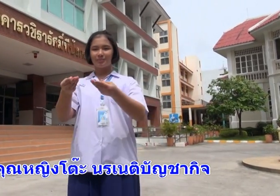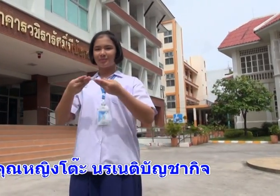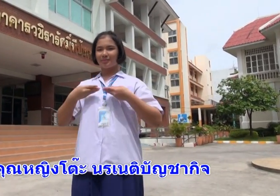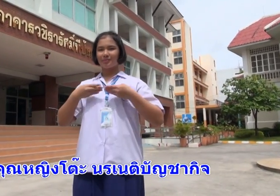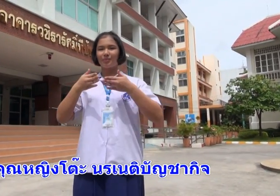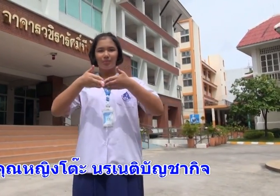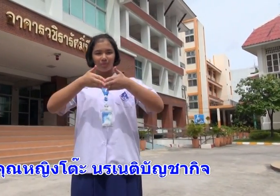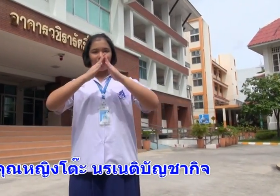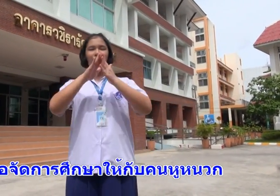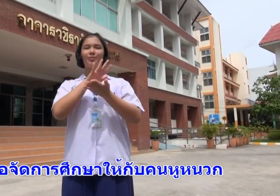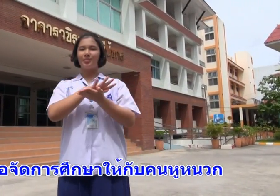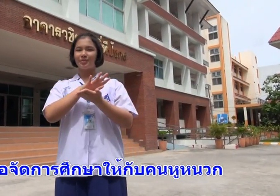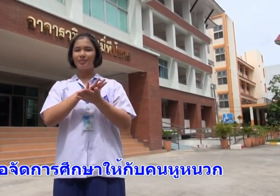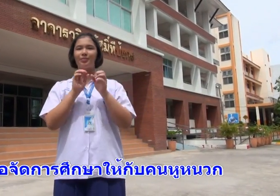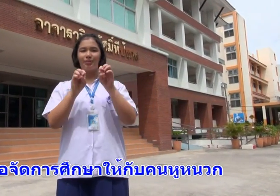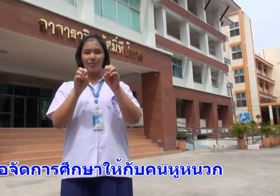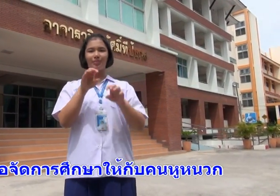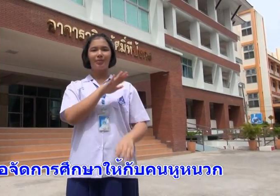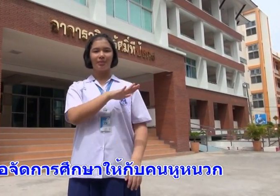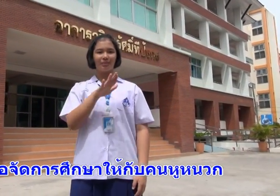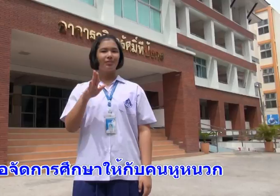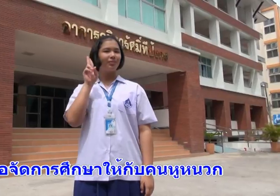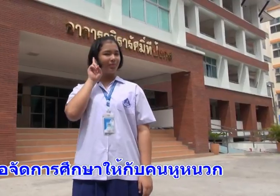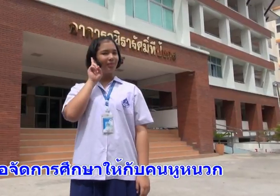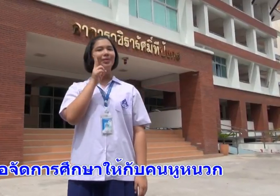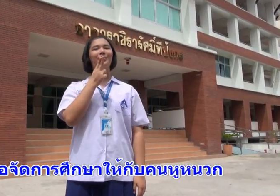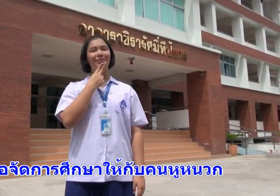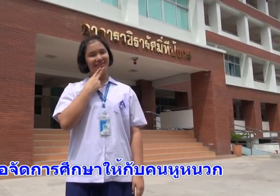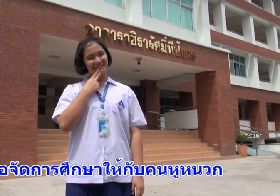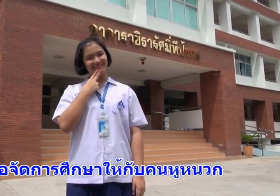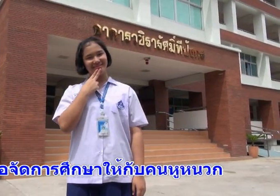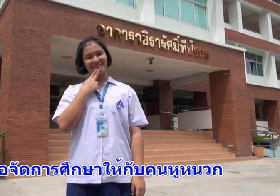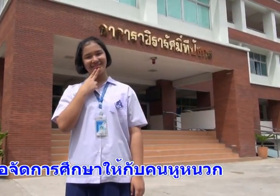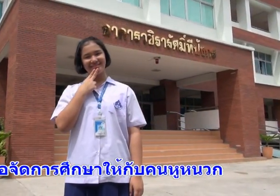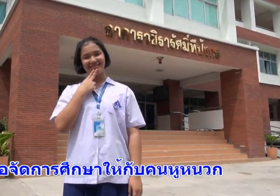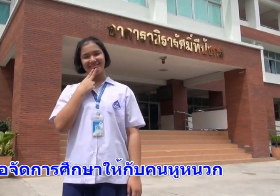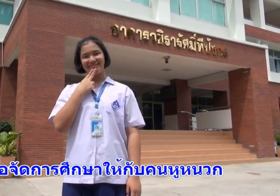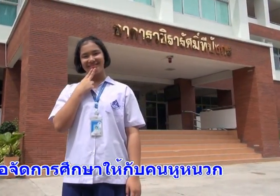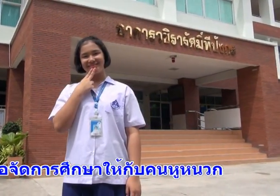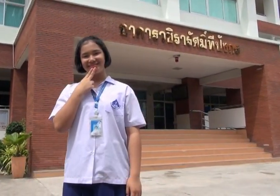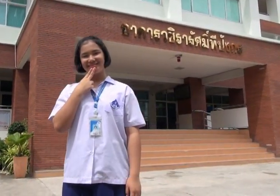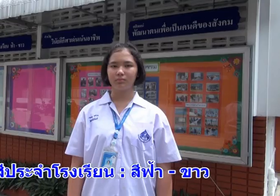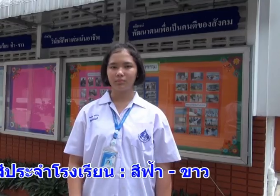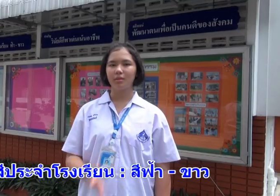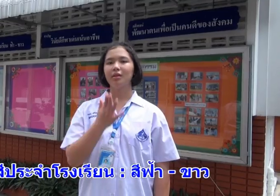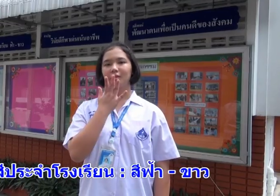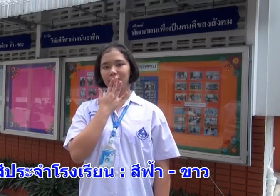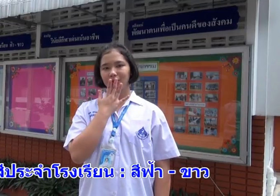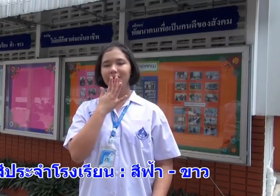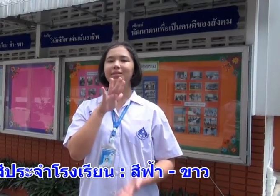งโต๊ะนรเนติบัญชากิจเพื่อจัดการศึกษาให้กับคนหูหนวกสีประจำโร